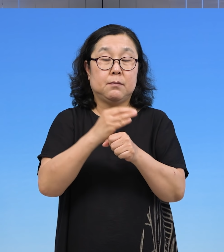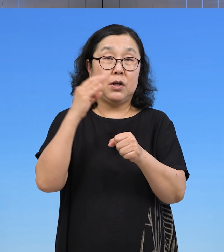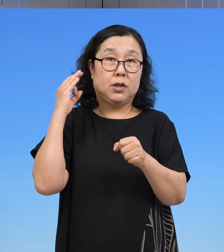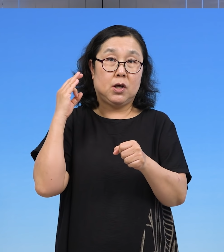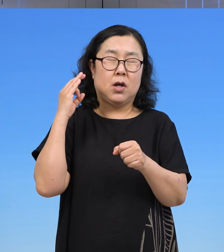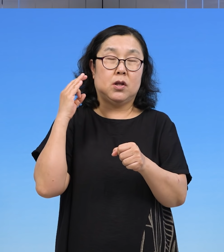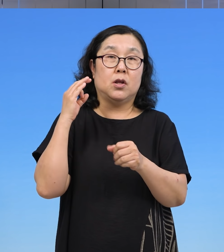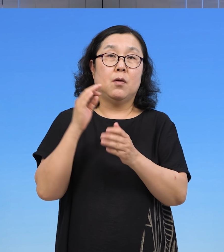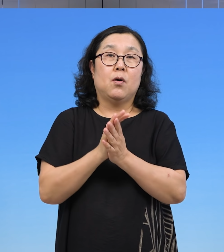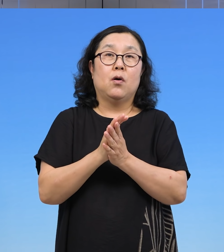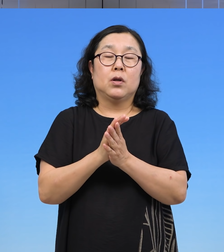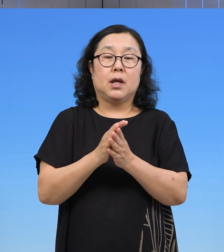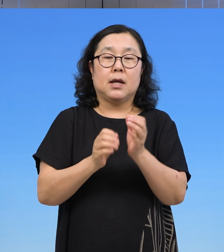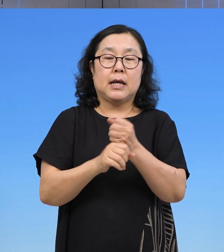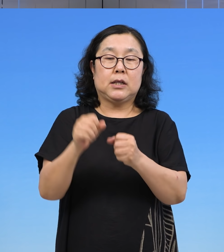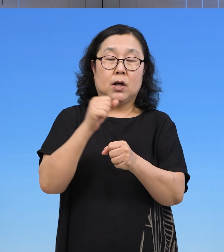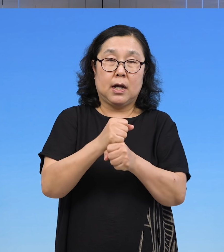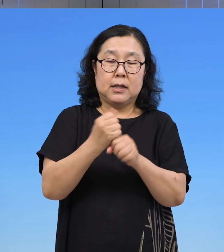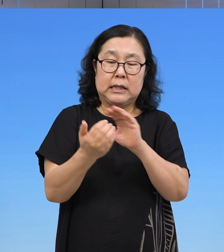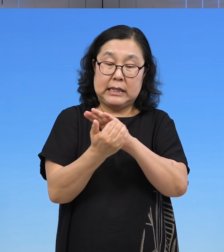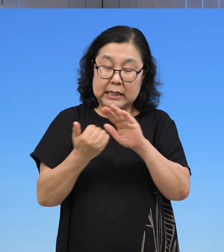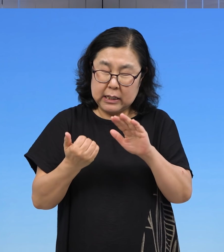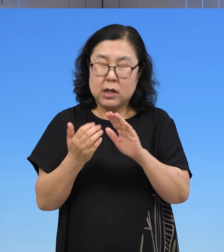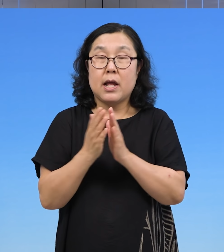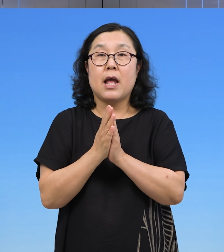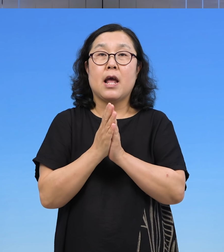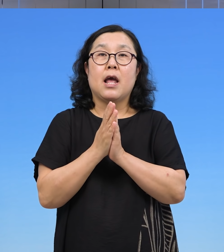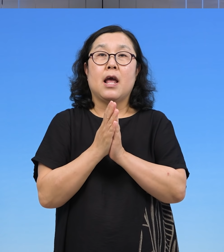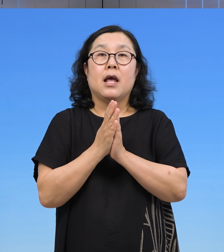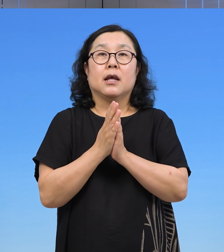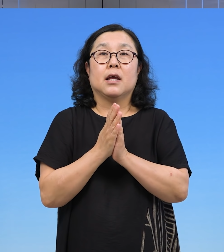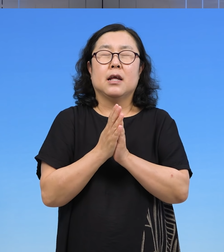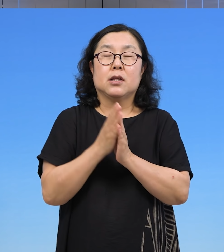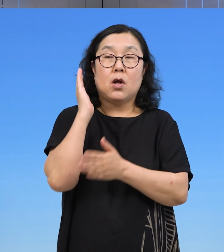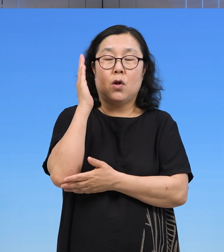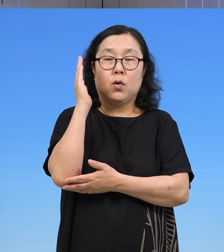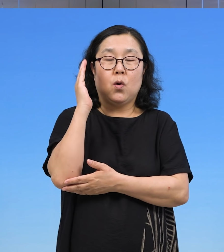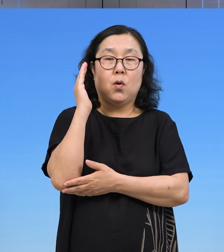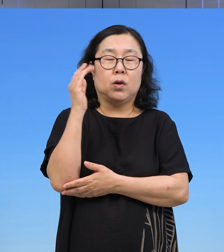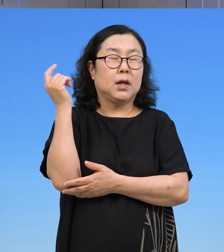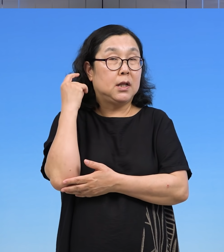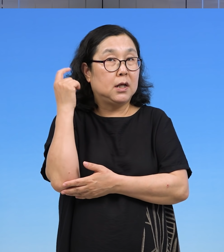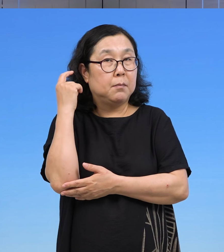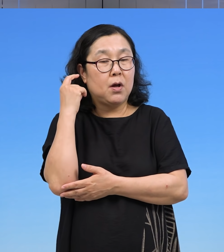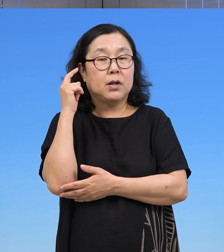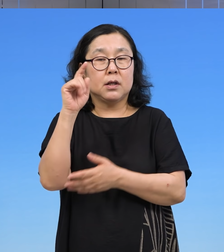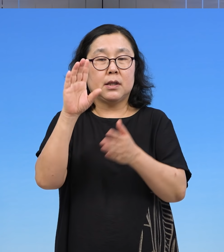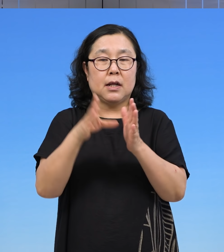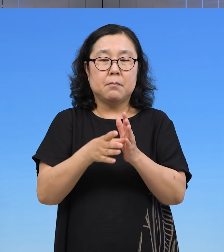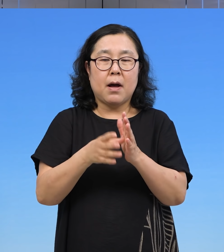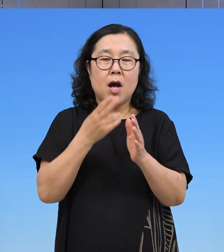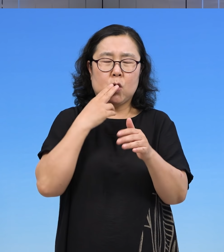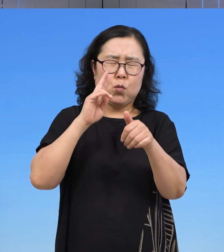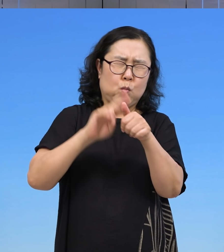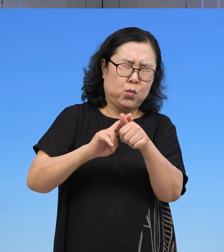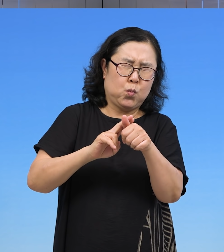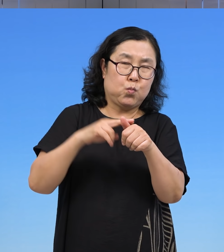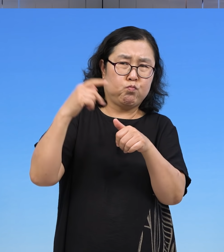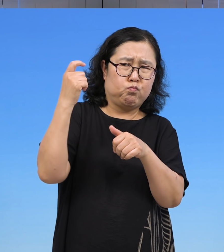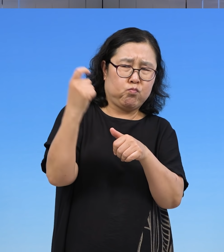설교를 들어보고 개척한 지 얼마 안 됐을 때 설교를 들어보면 너무나 그때는 열정이 있고 야성이 있고 전투력이 있고